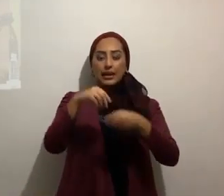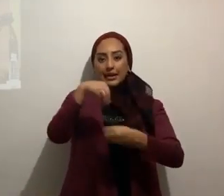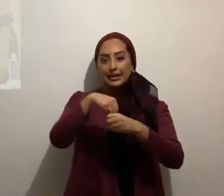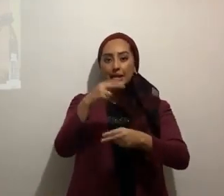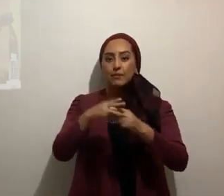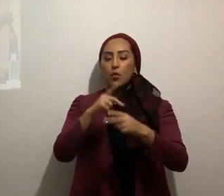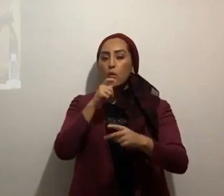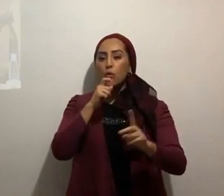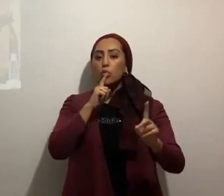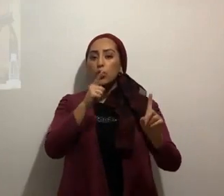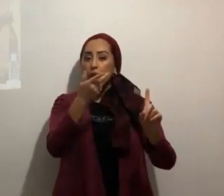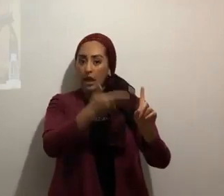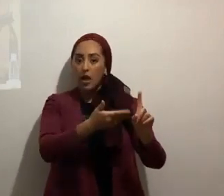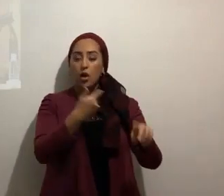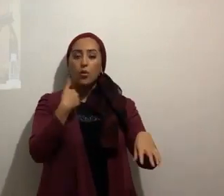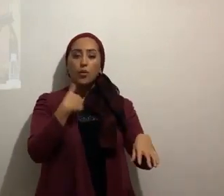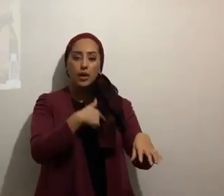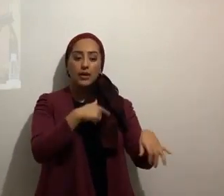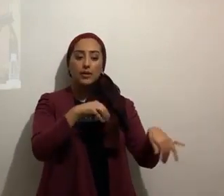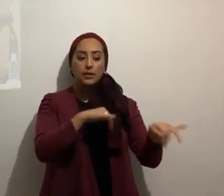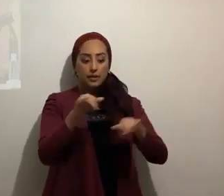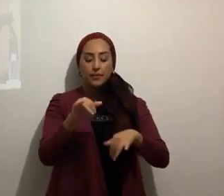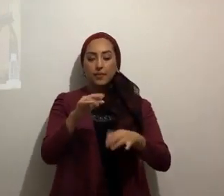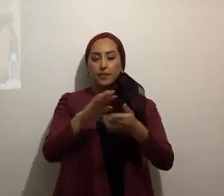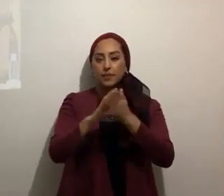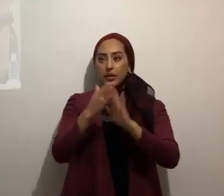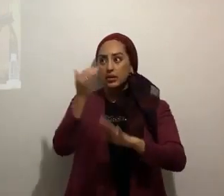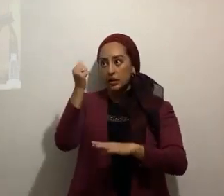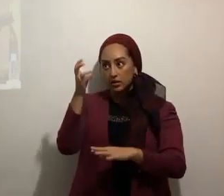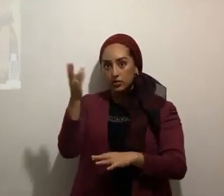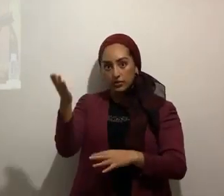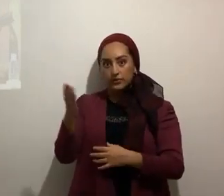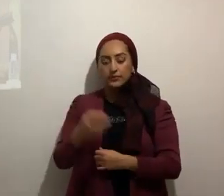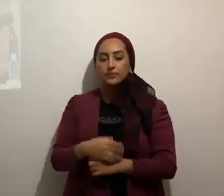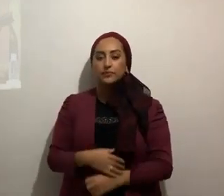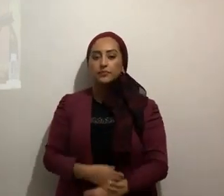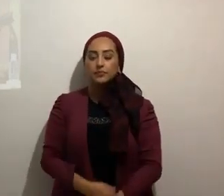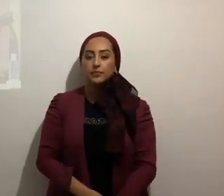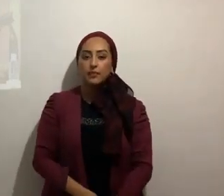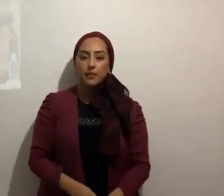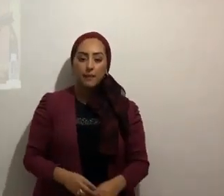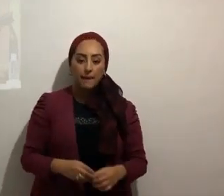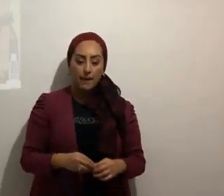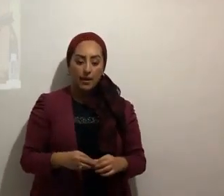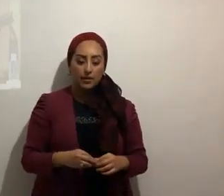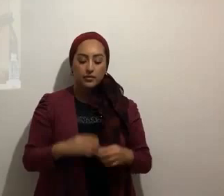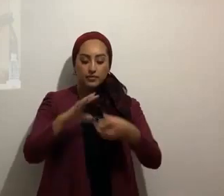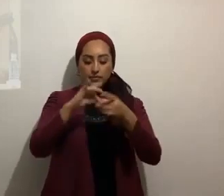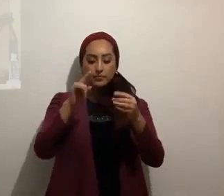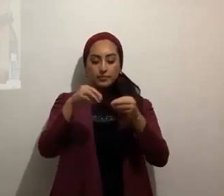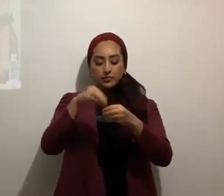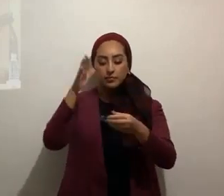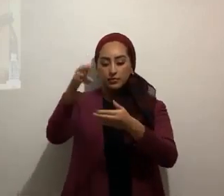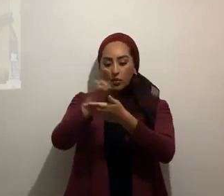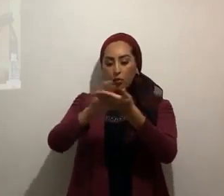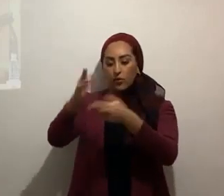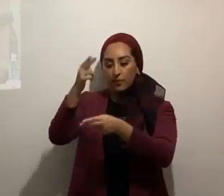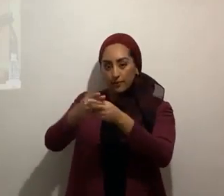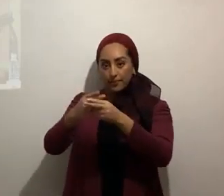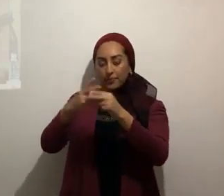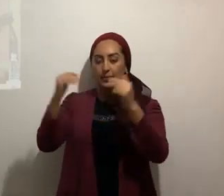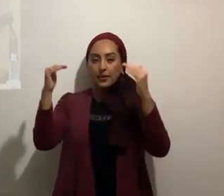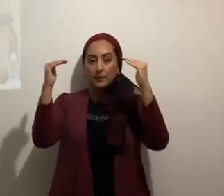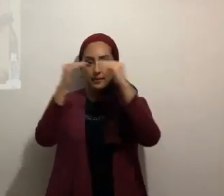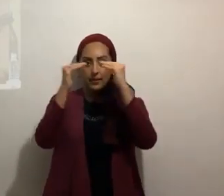que representa. Nosotros representamos en este caso a Yahshua. Bueno, vamos a hablar en su nombre bendito y a la altura